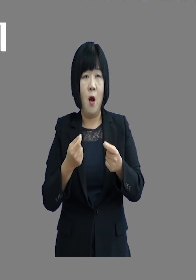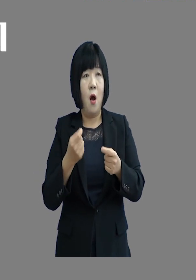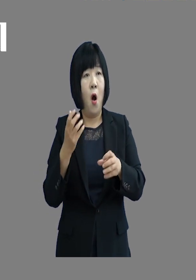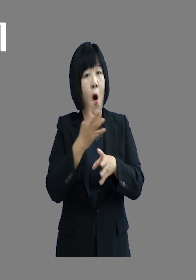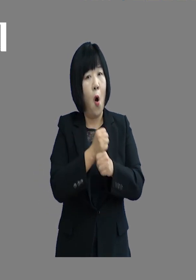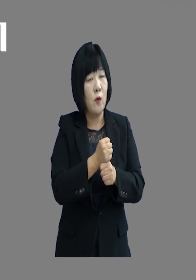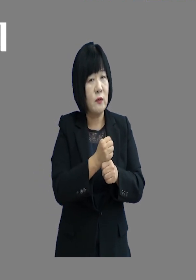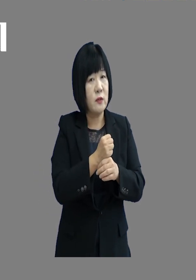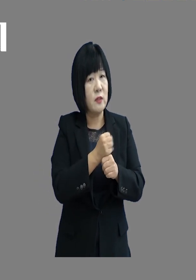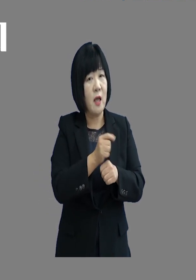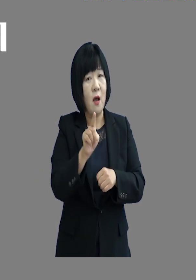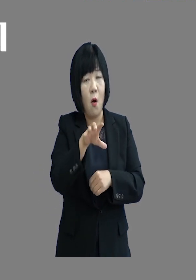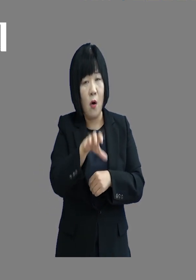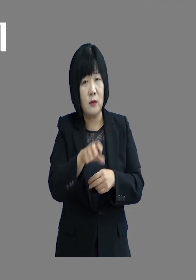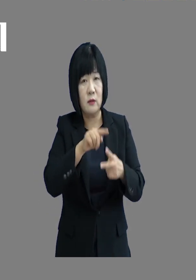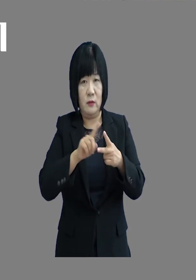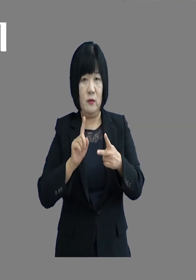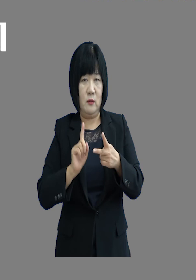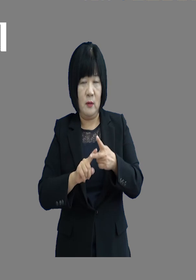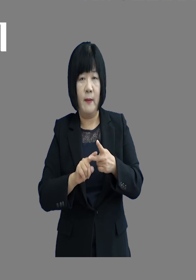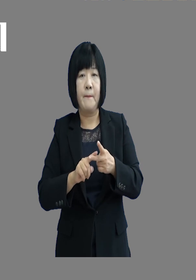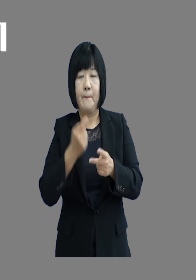수 있는 그런 기회를 드리고 싶었어요.